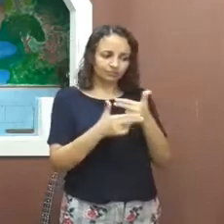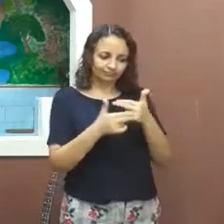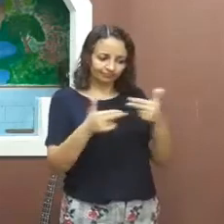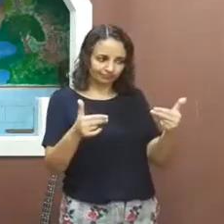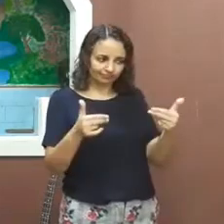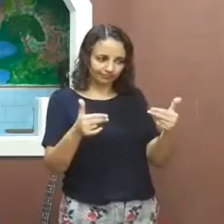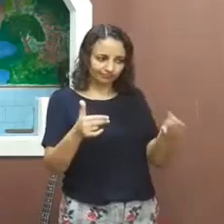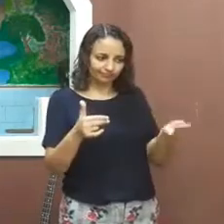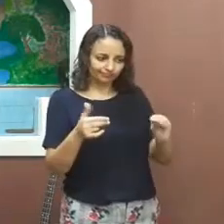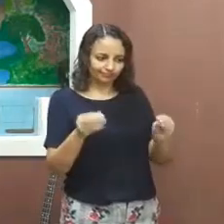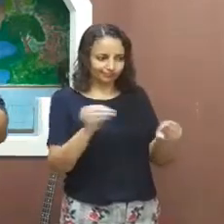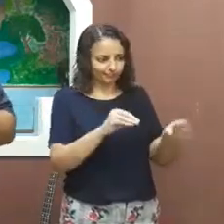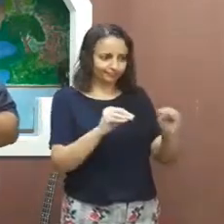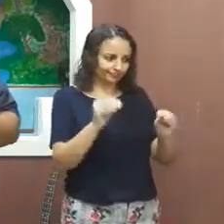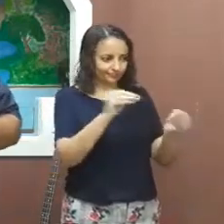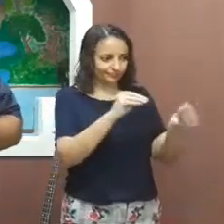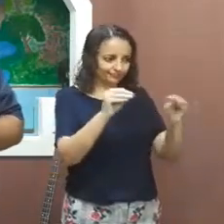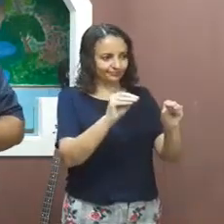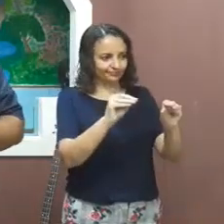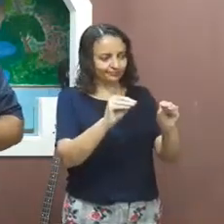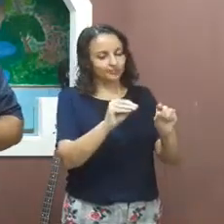e a sua justiça.